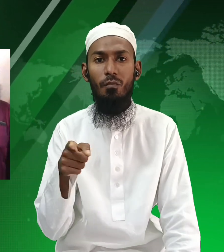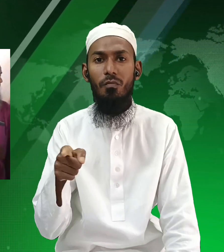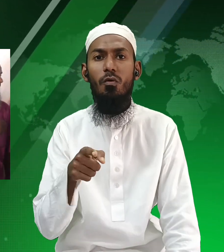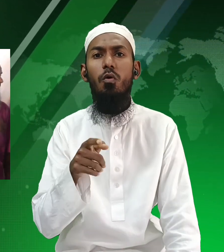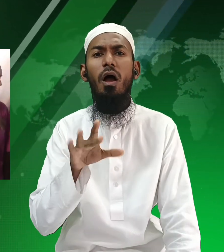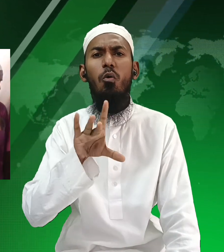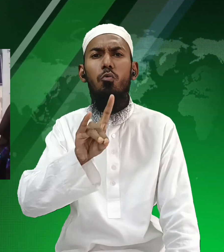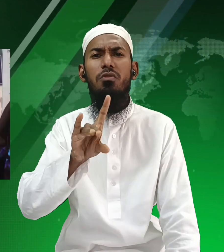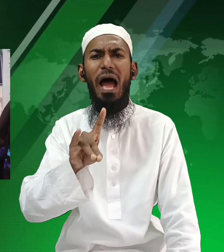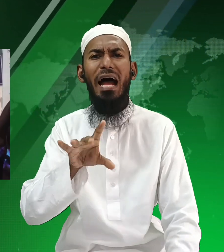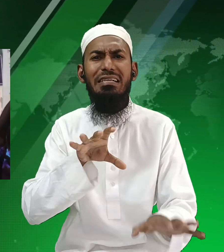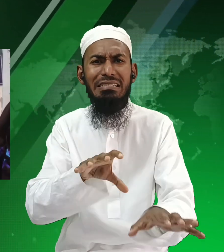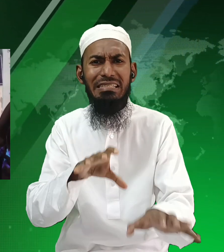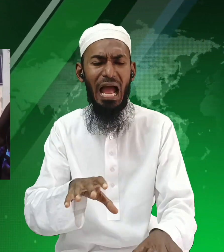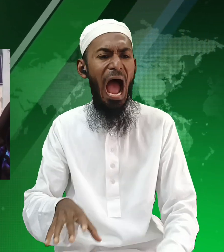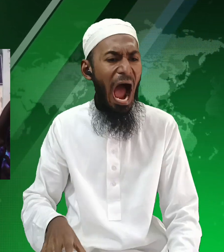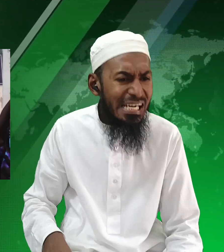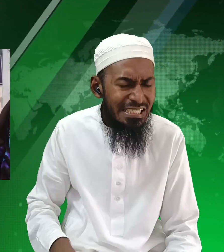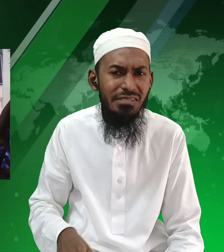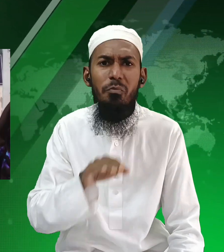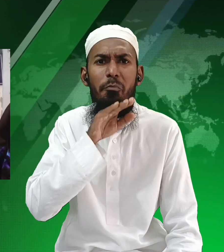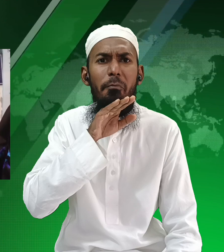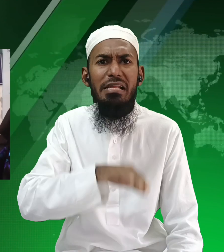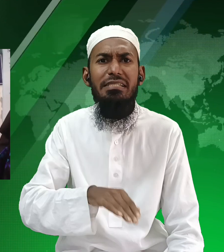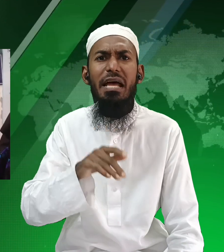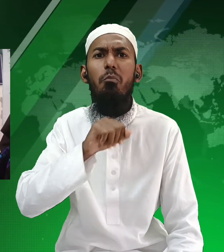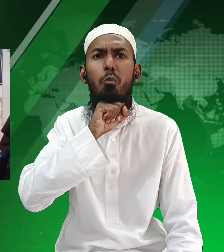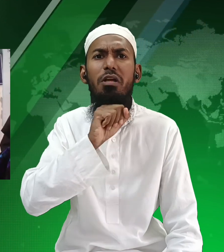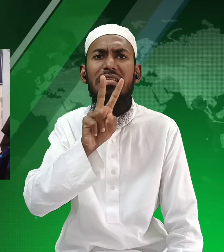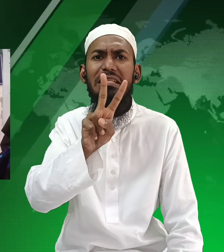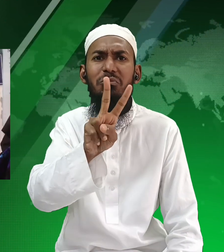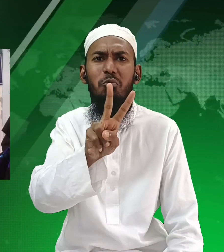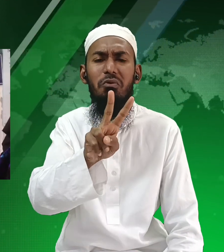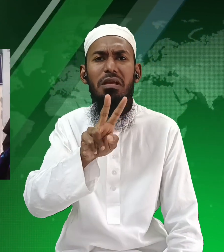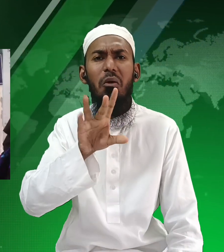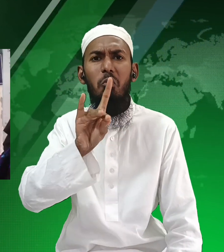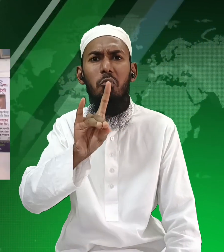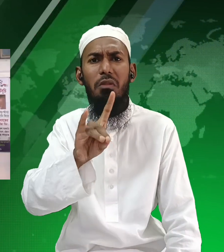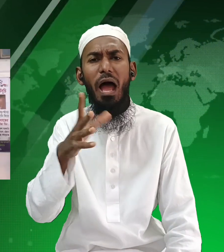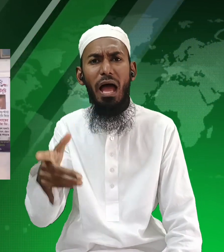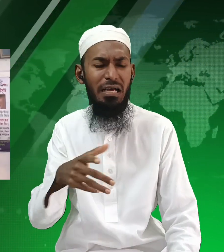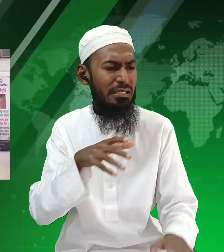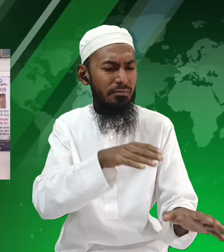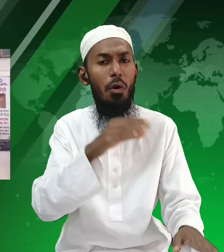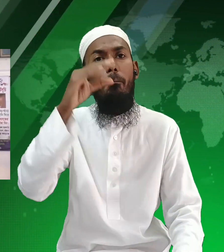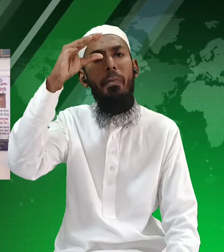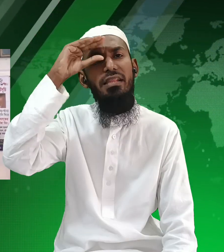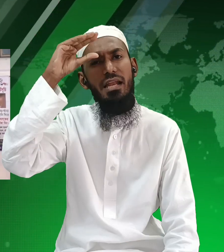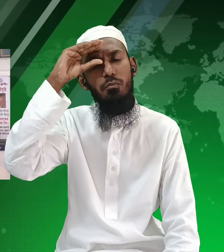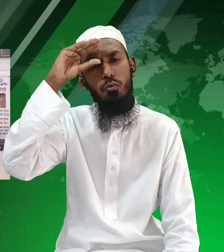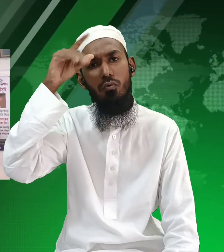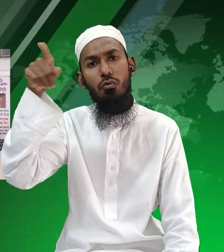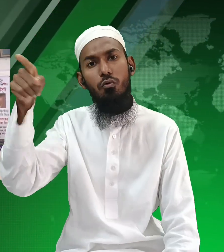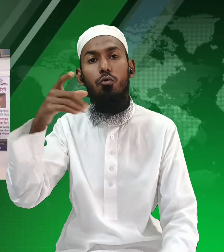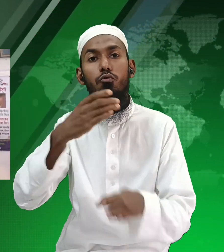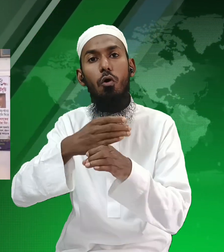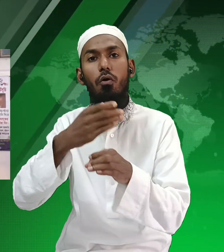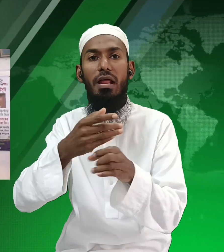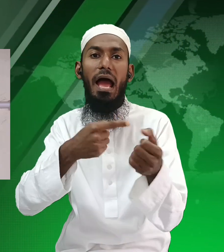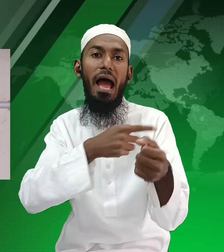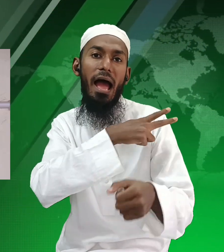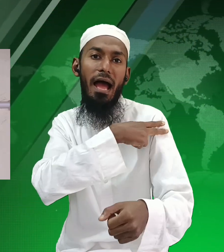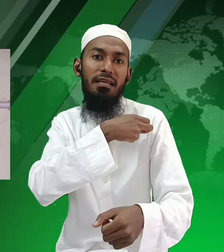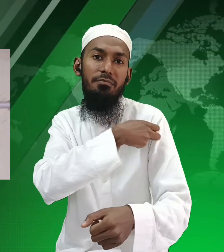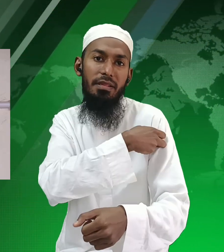কুকুরের কামড়ে আহত 2 বছরের মেয়েকে নিয়ে মাদারীপুর জেলা সদর হাসপাতালে এসেছেন সদর উপজেলার পূর্বরাস্তির খালেদা